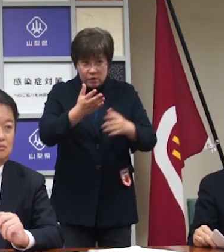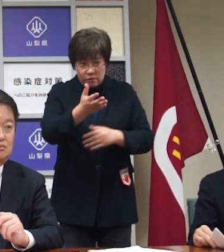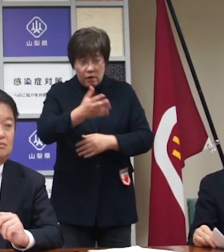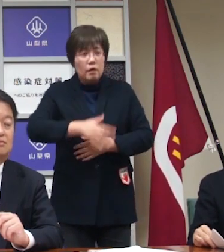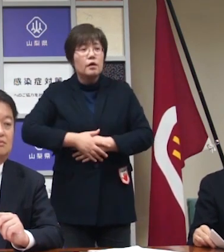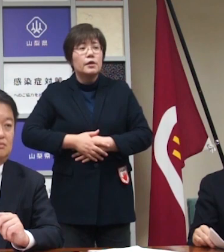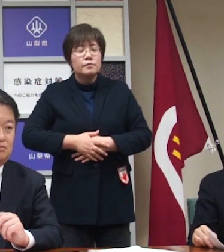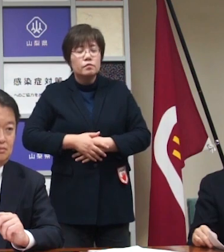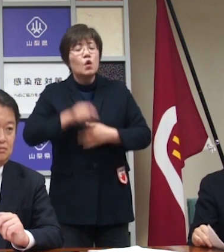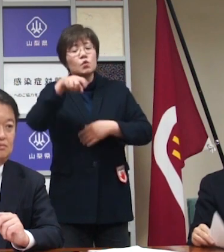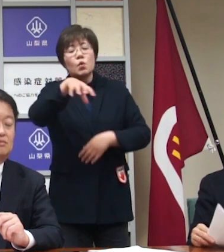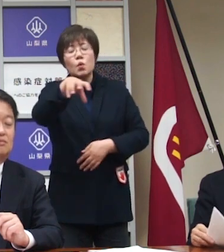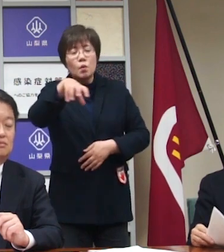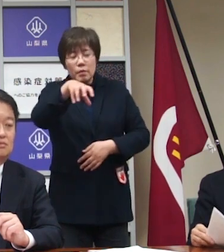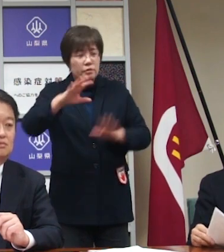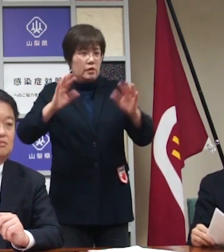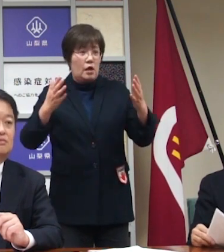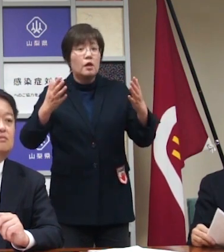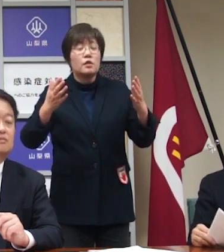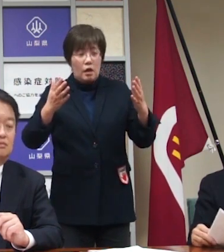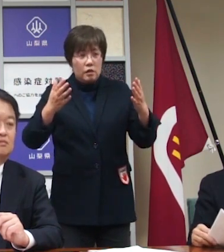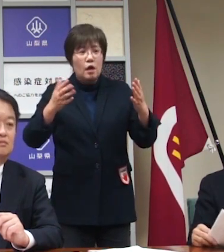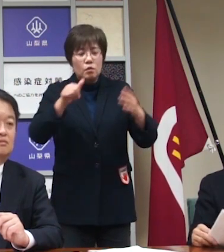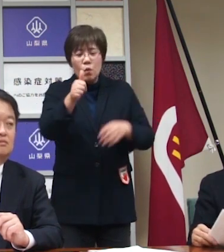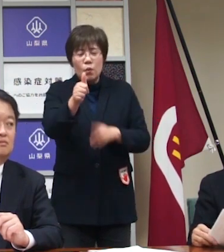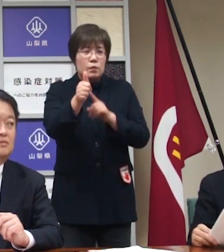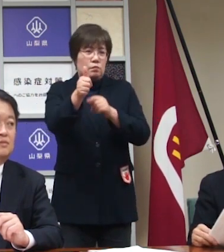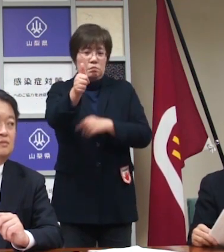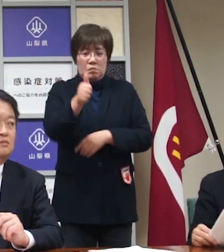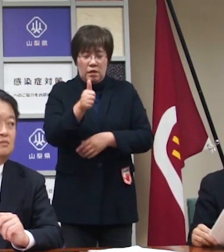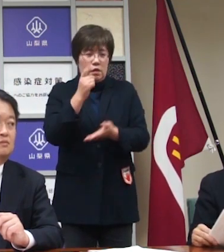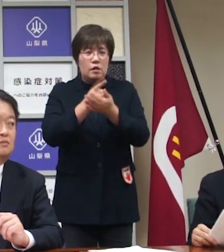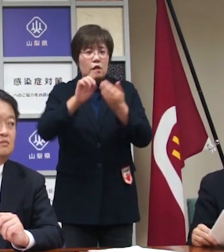。 いなかったんですか。 はい、 一人だけ。 はい、 今日